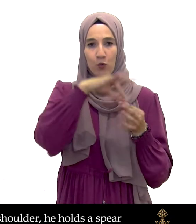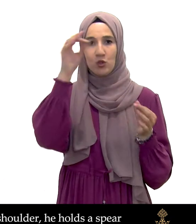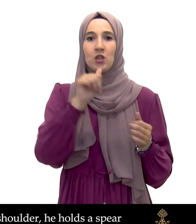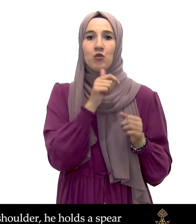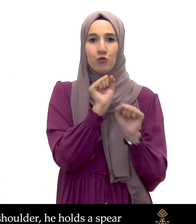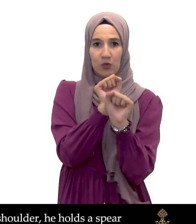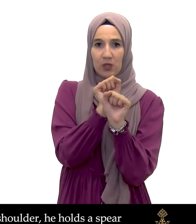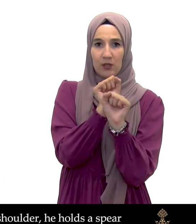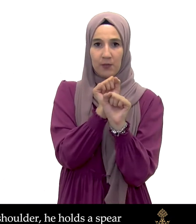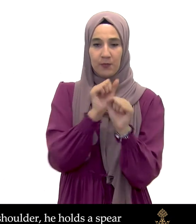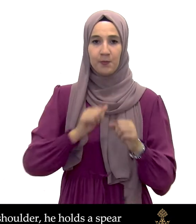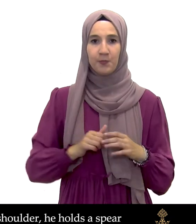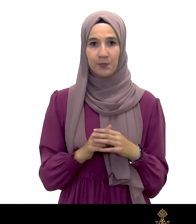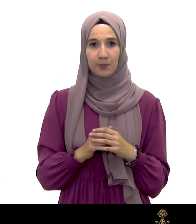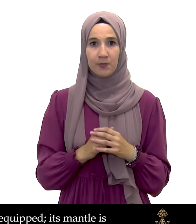štit.